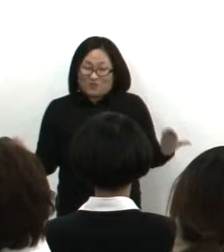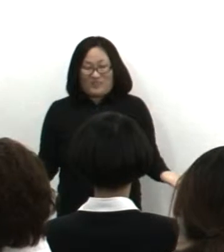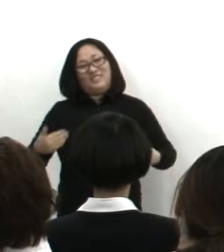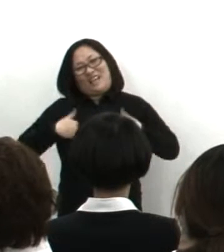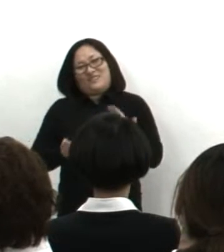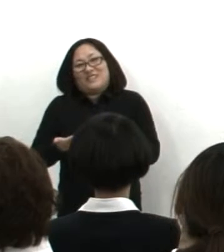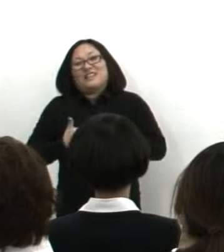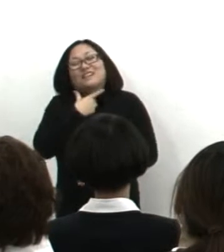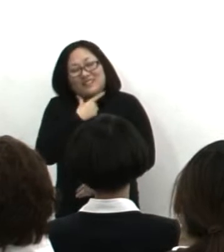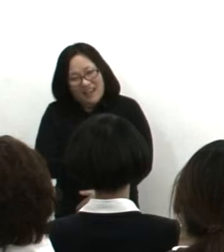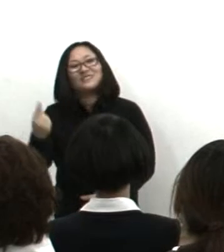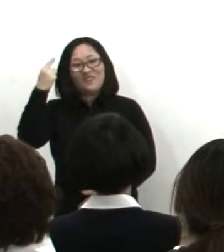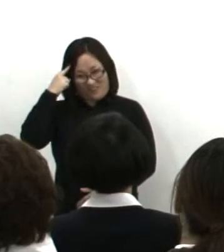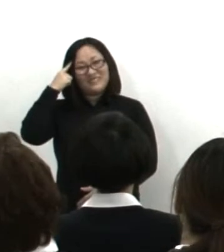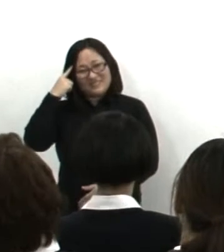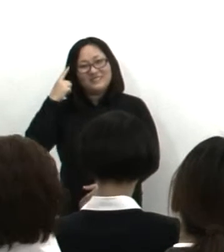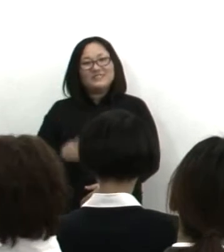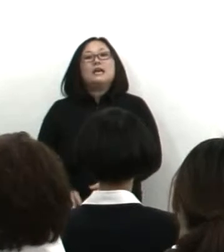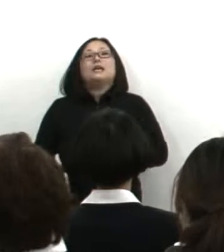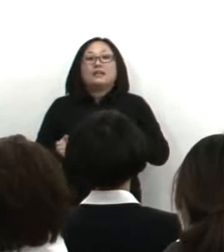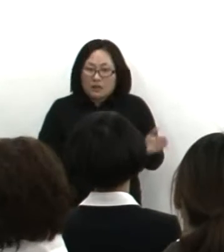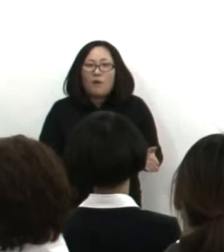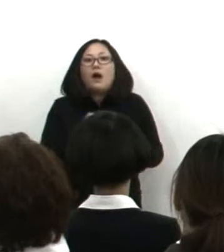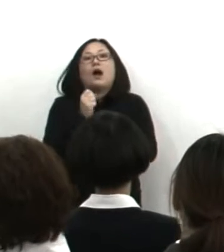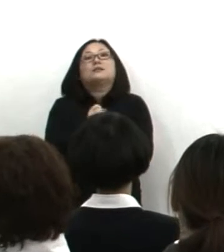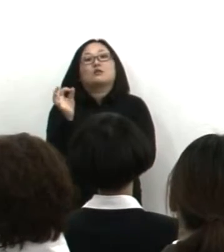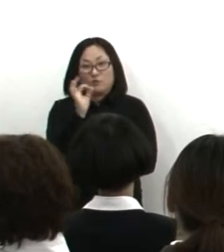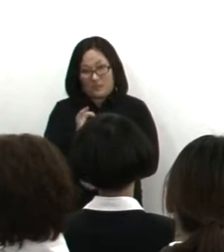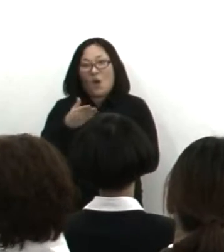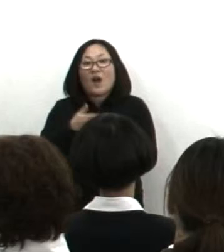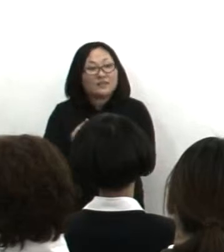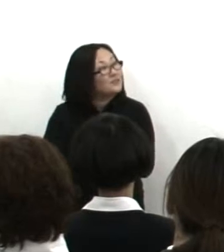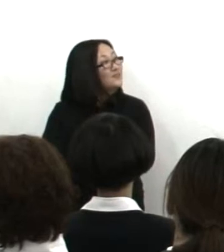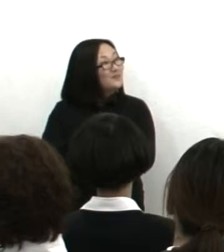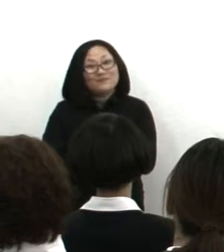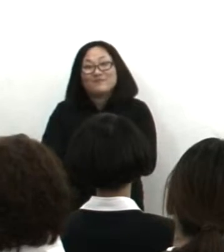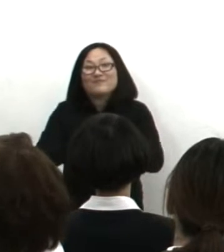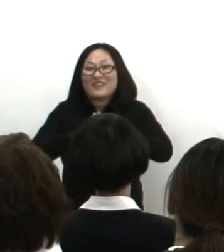品をお楽しみいただけたらと思います。では作品の解説を